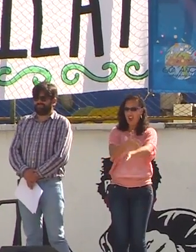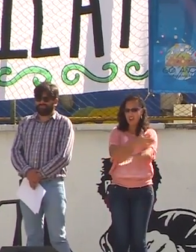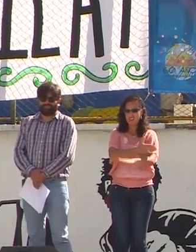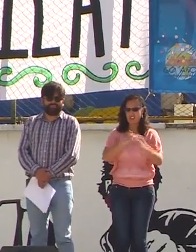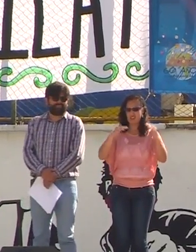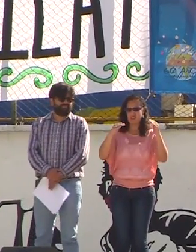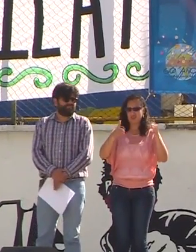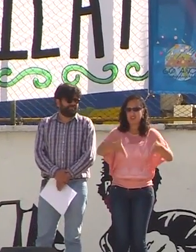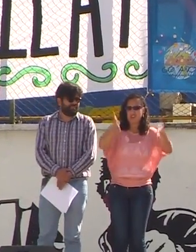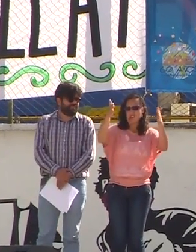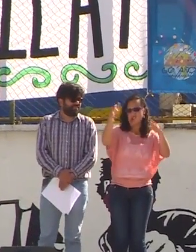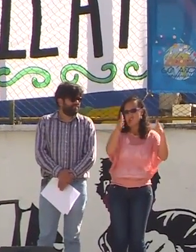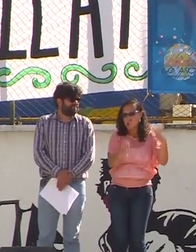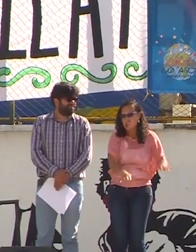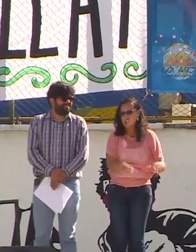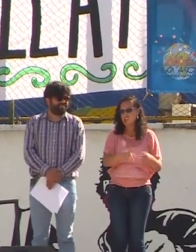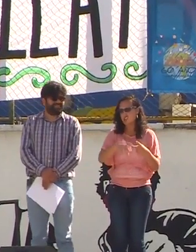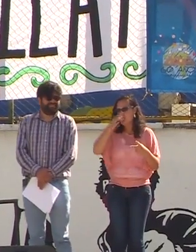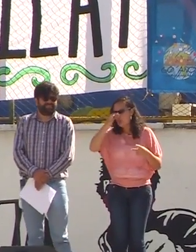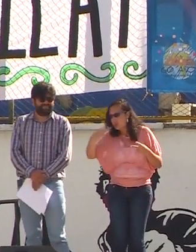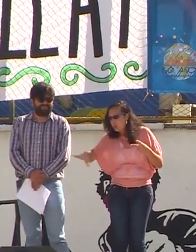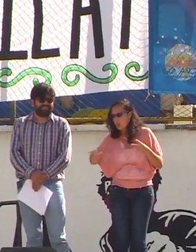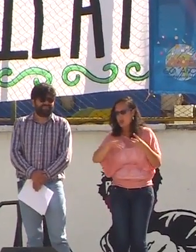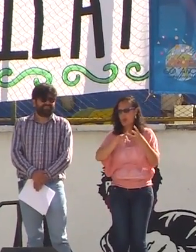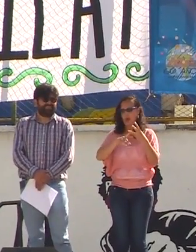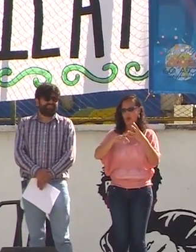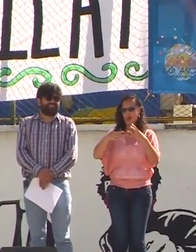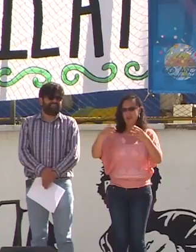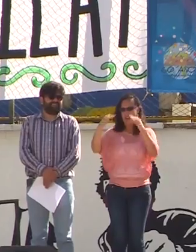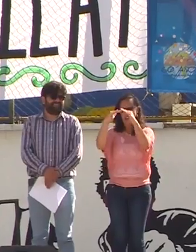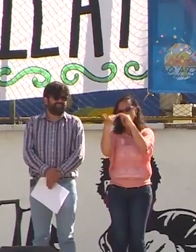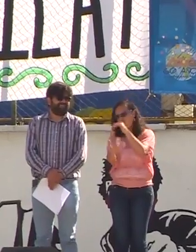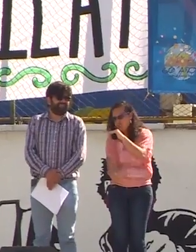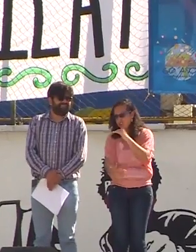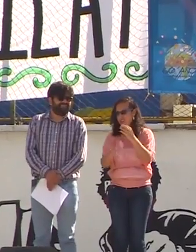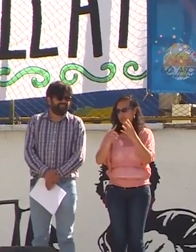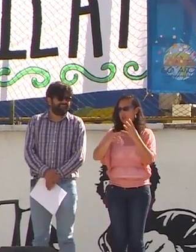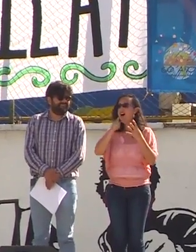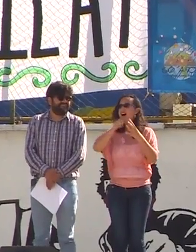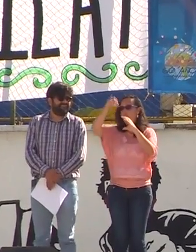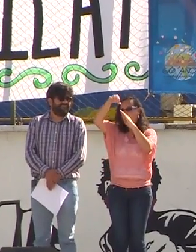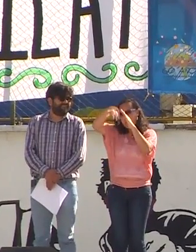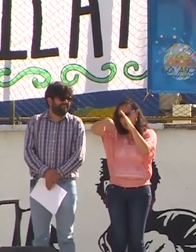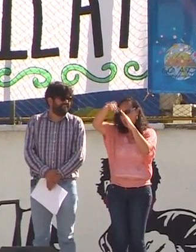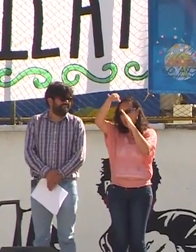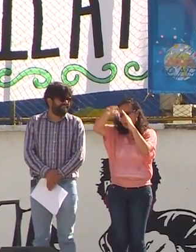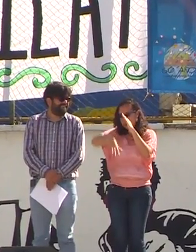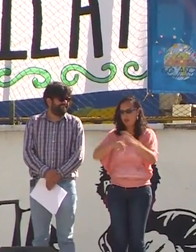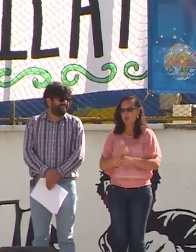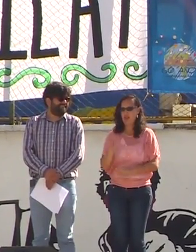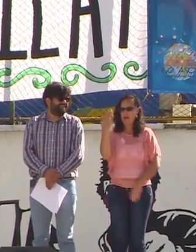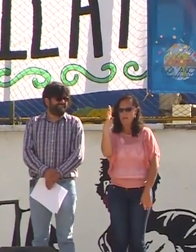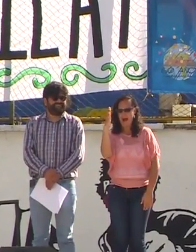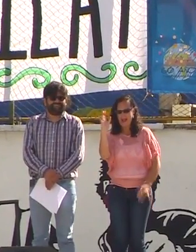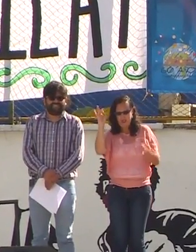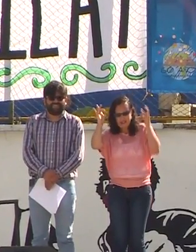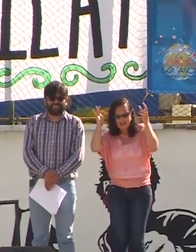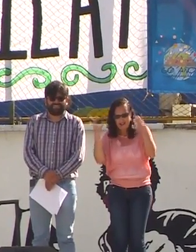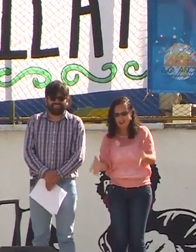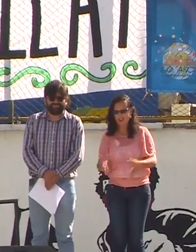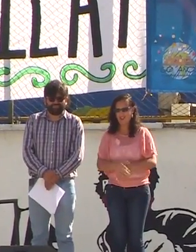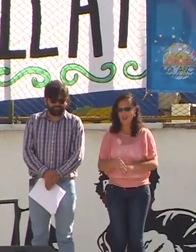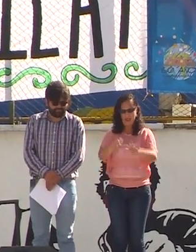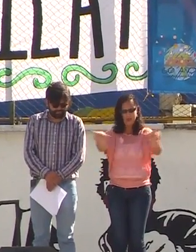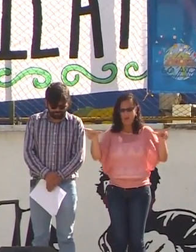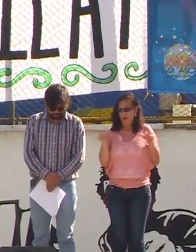destrozada, sucia, llena de goteras, sin baños,